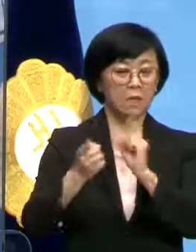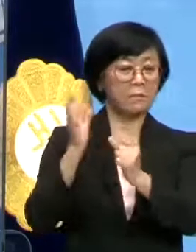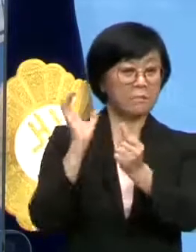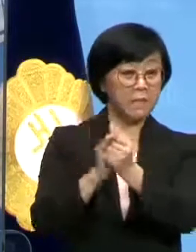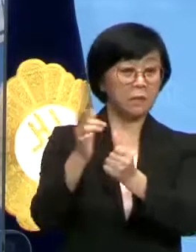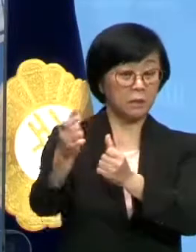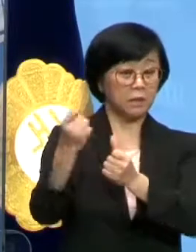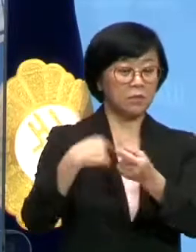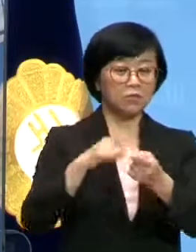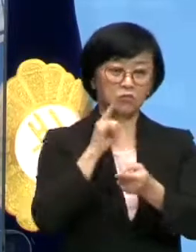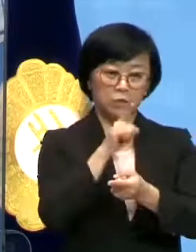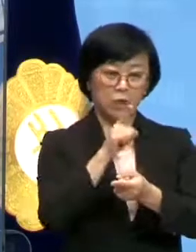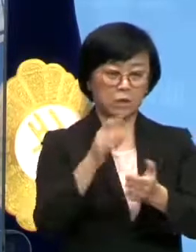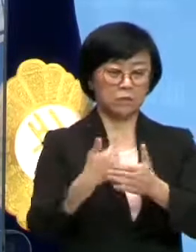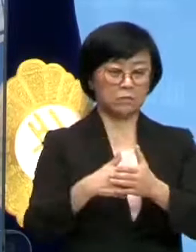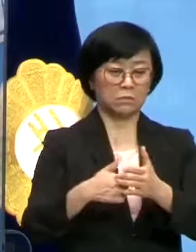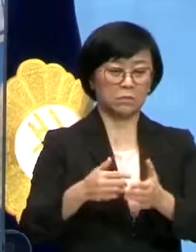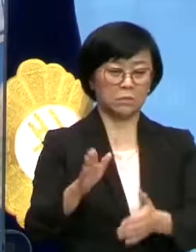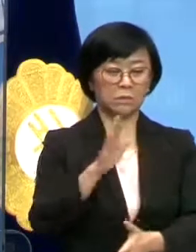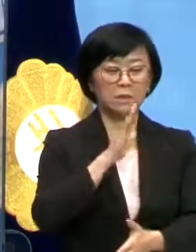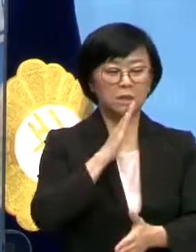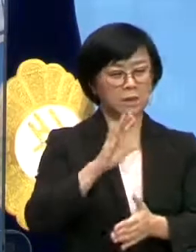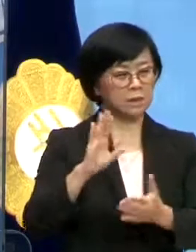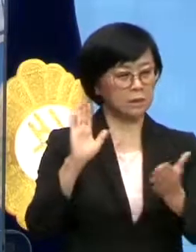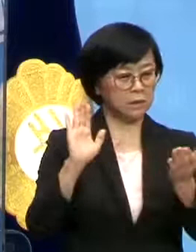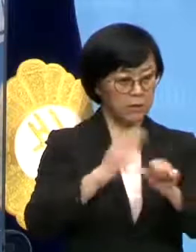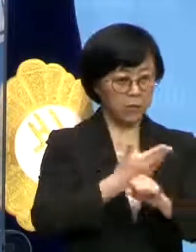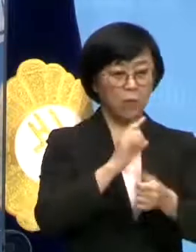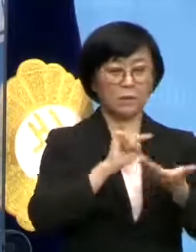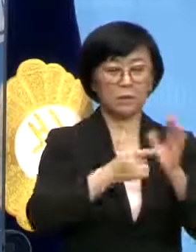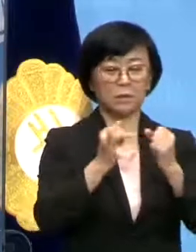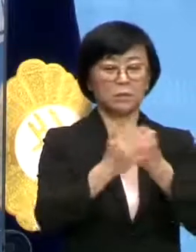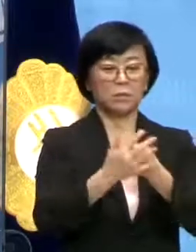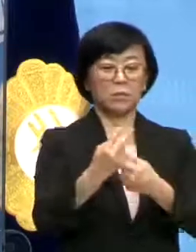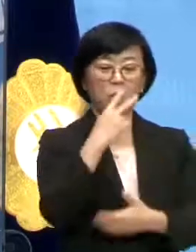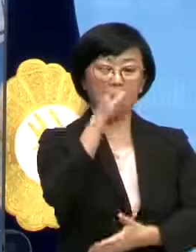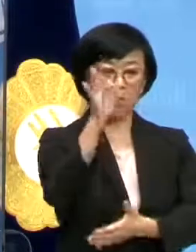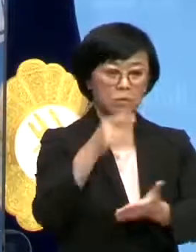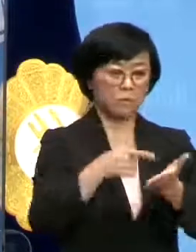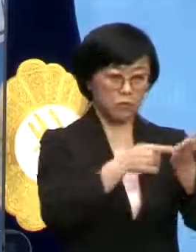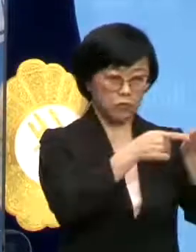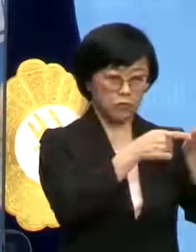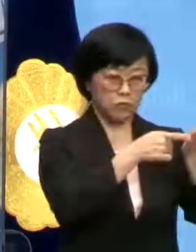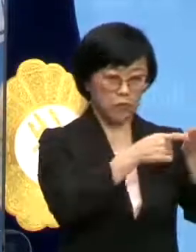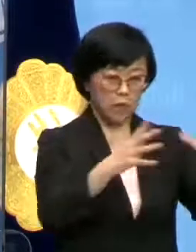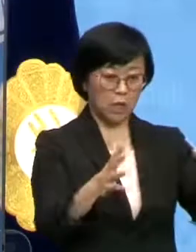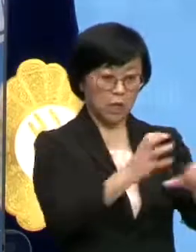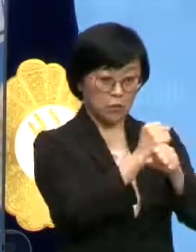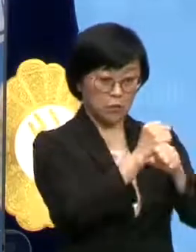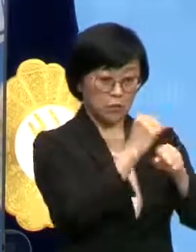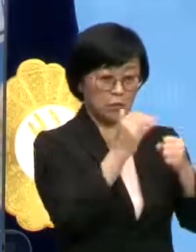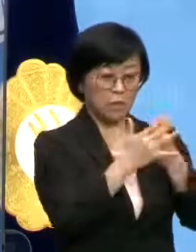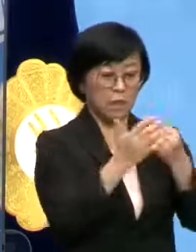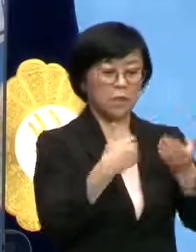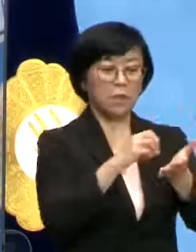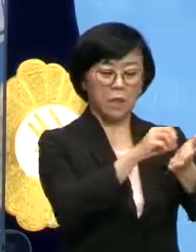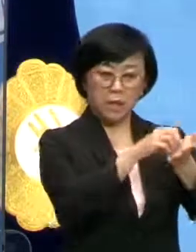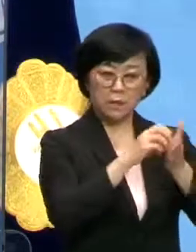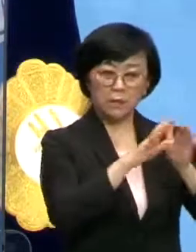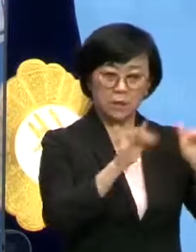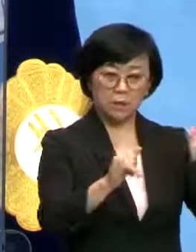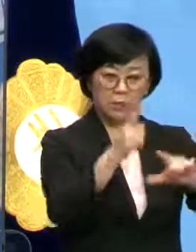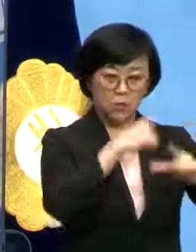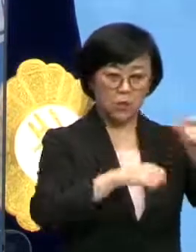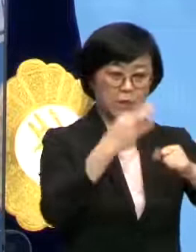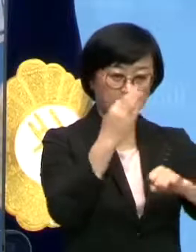청과 다른 주장은 사실을 호도하는 것이 4 오히려 보험금 청구와 간소화 되면 보험 가입자의 보험청구